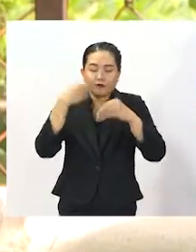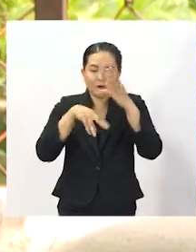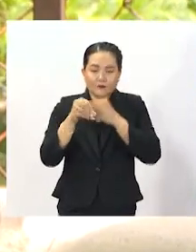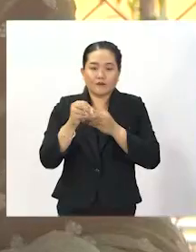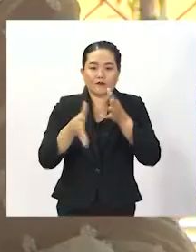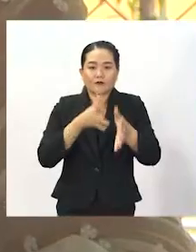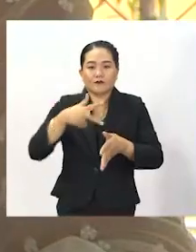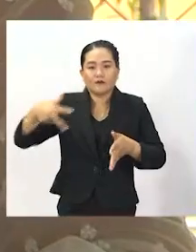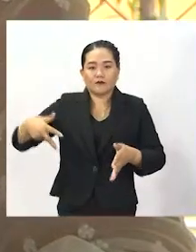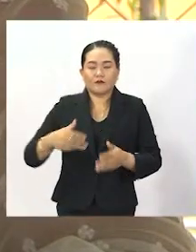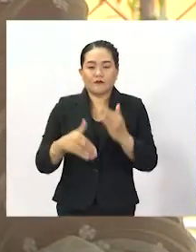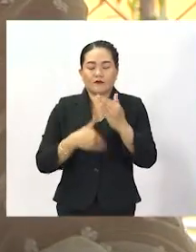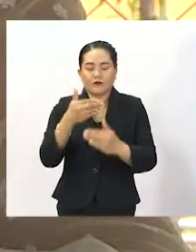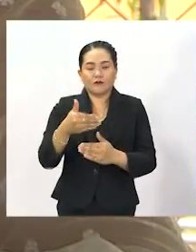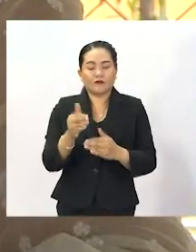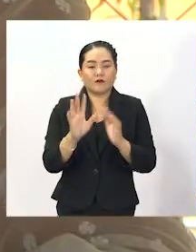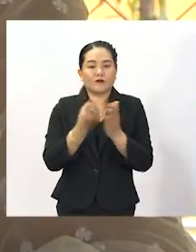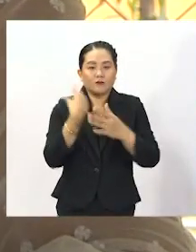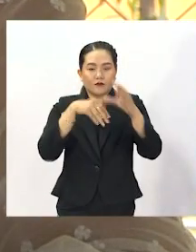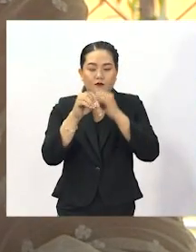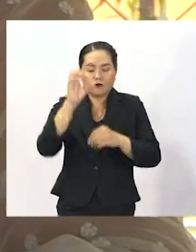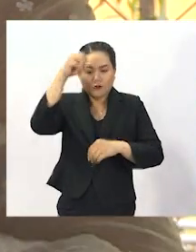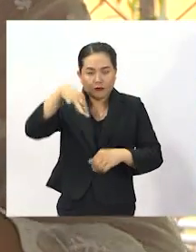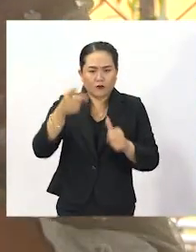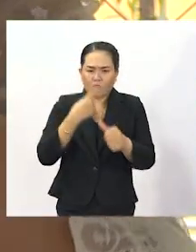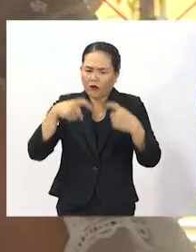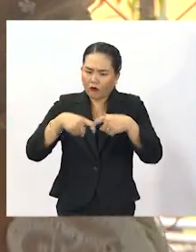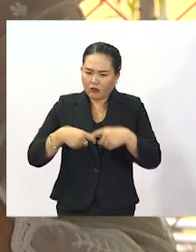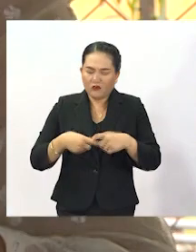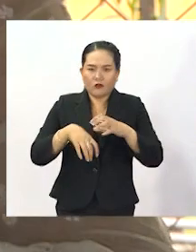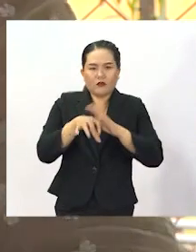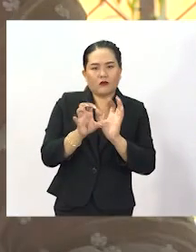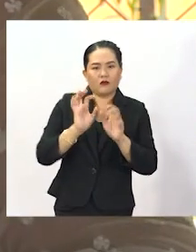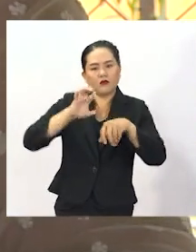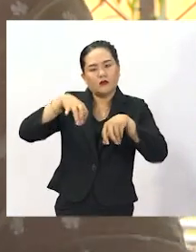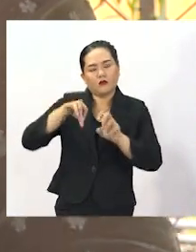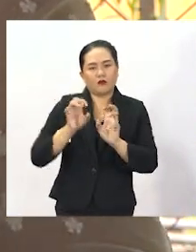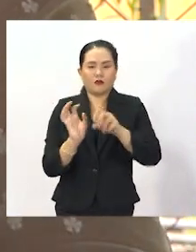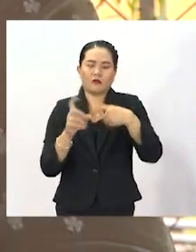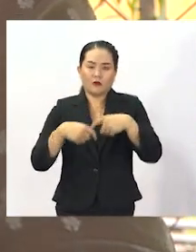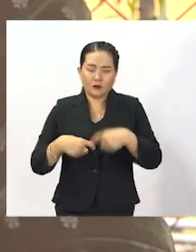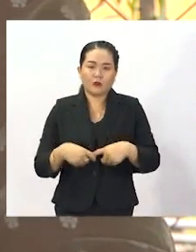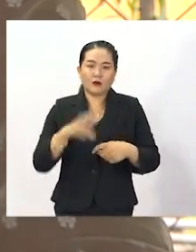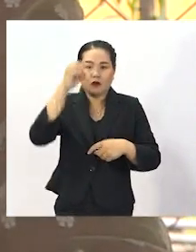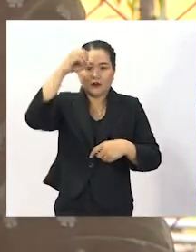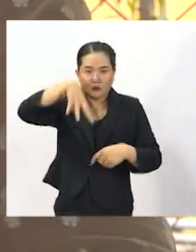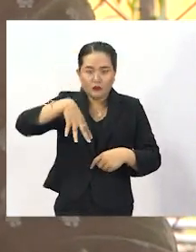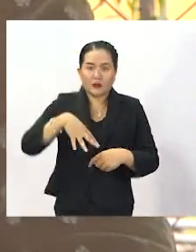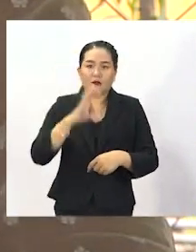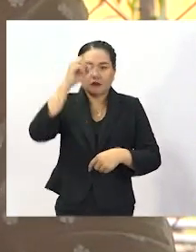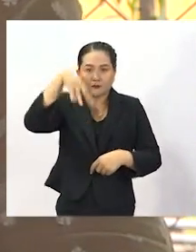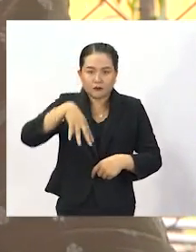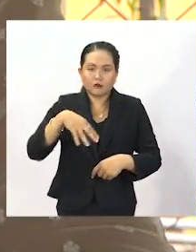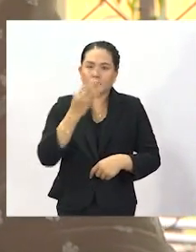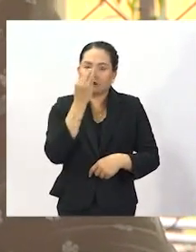ភាសានេះ ចាបន្ទាប់ពីចូលរៀនថ្ងៃដំបូងពិបាកកាច់ដៃកាច់ជើងជាពិសេសរៀនតាក់ទងពីថ្ងៃចា